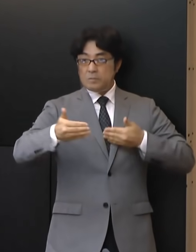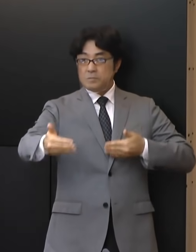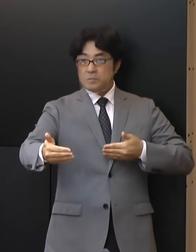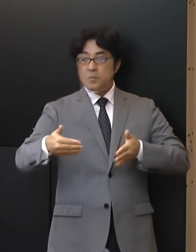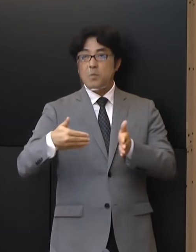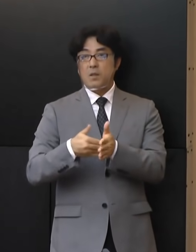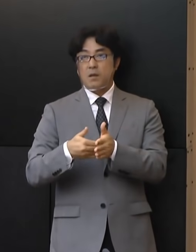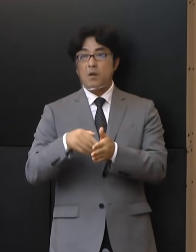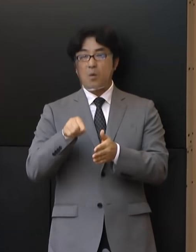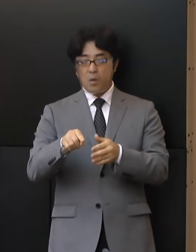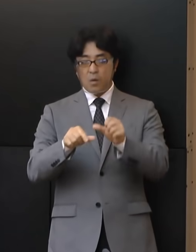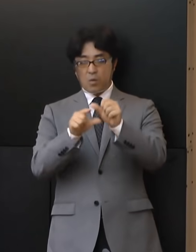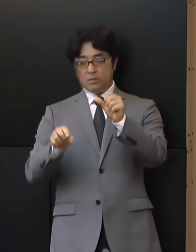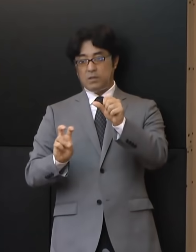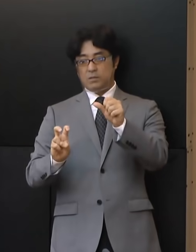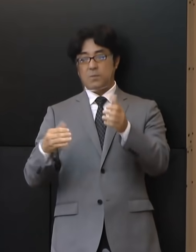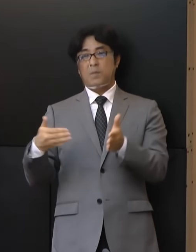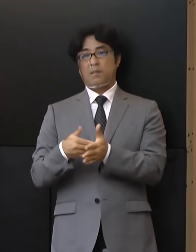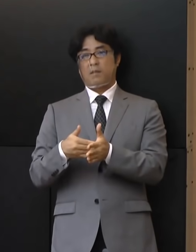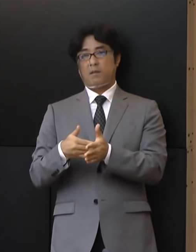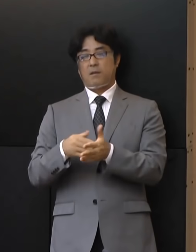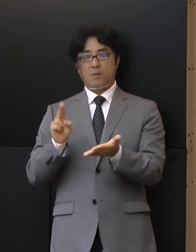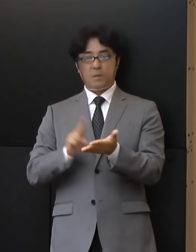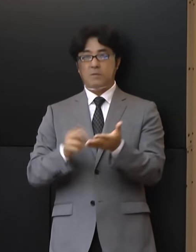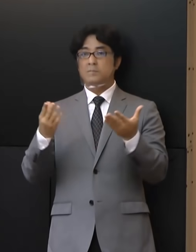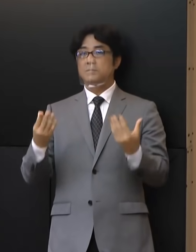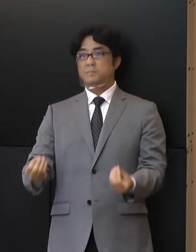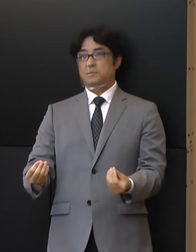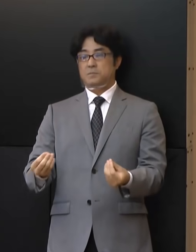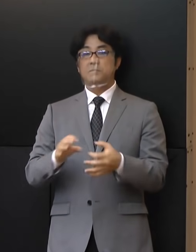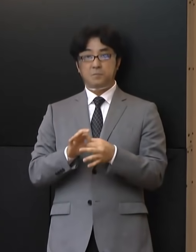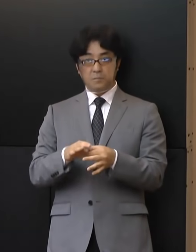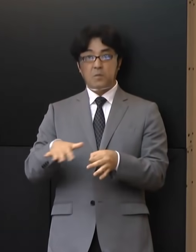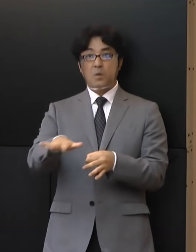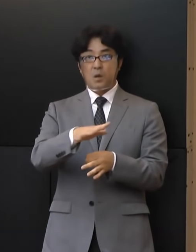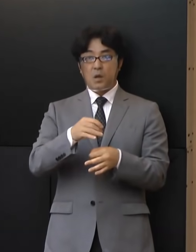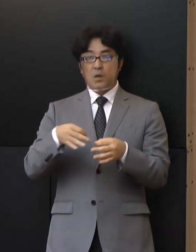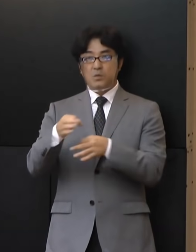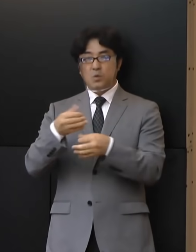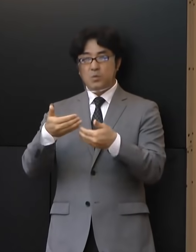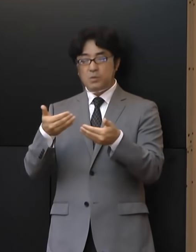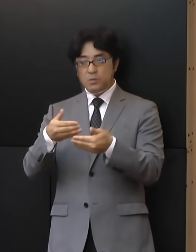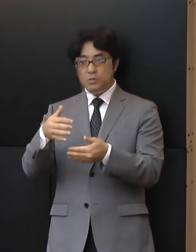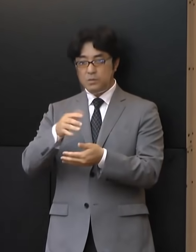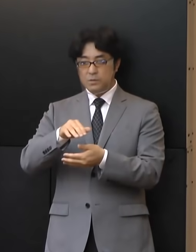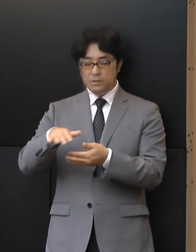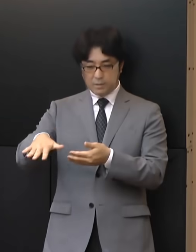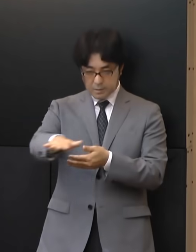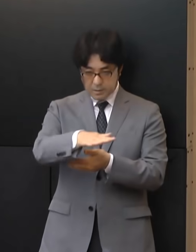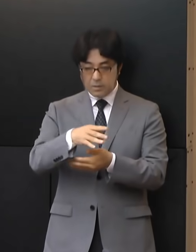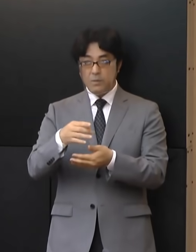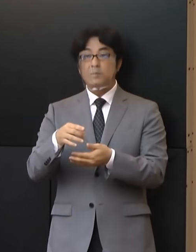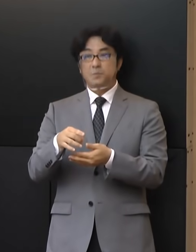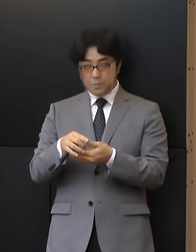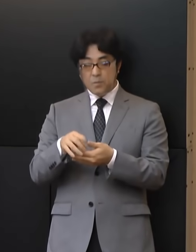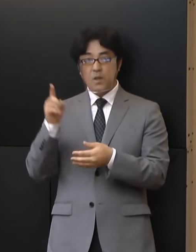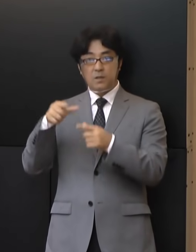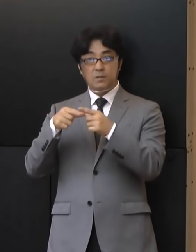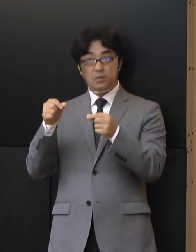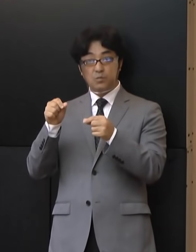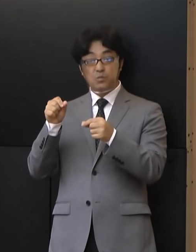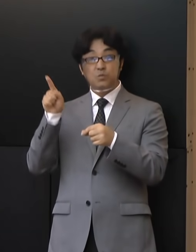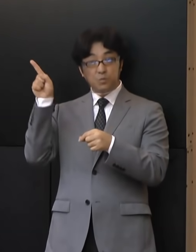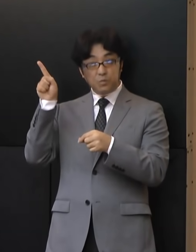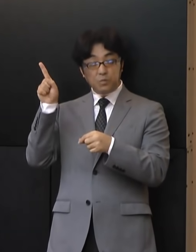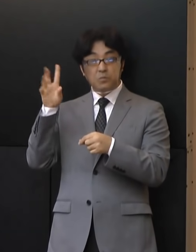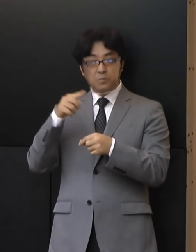月20日までとすることといたしました。各事業者の皆様におかれましては、この期間中に政府の示した